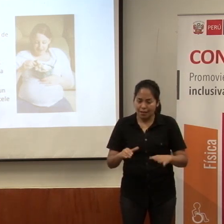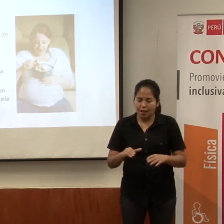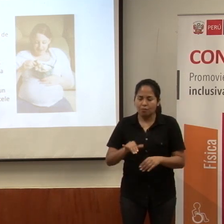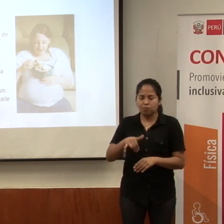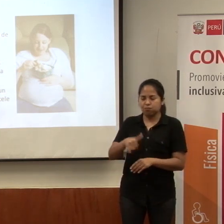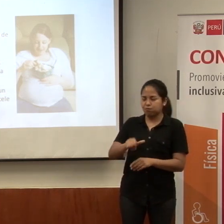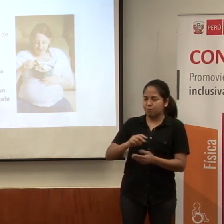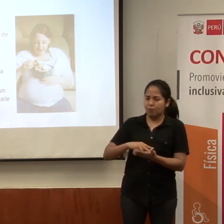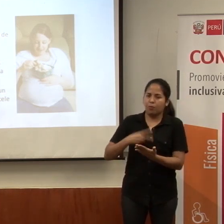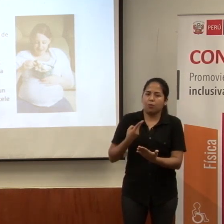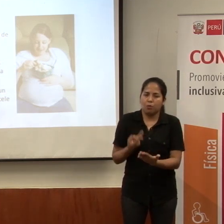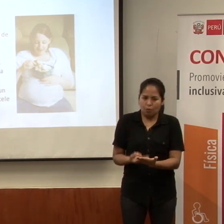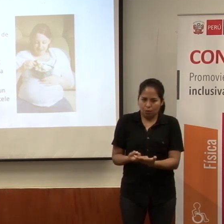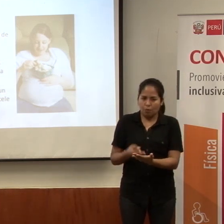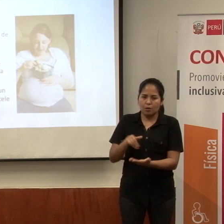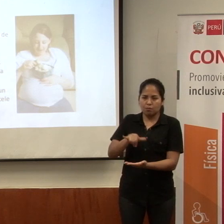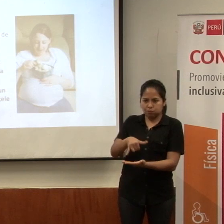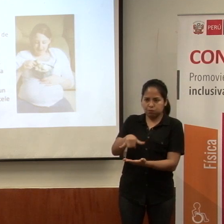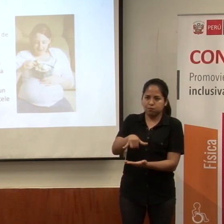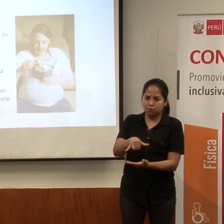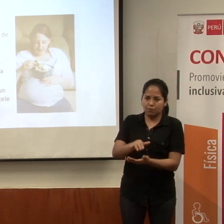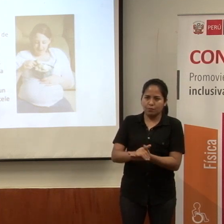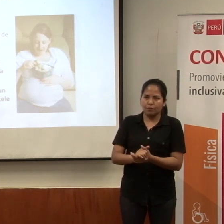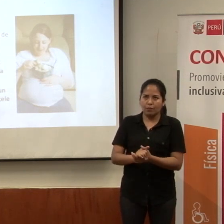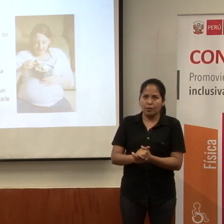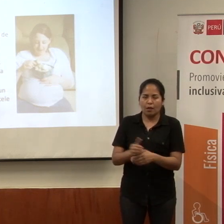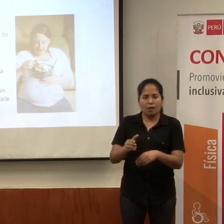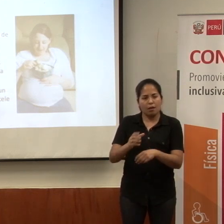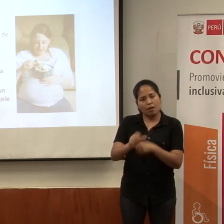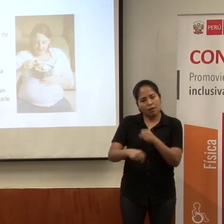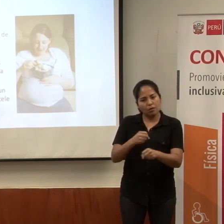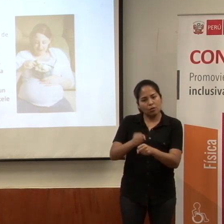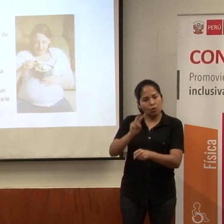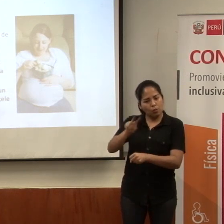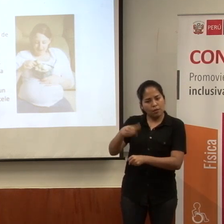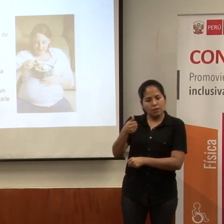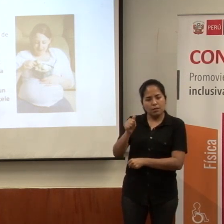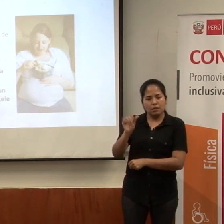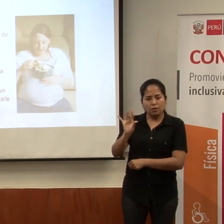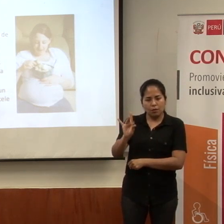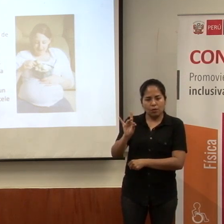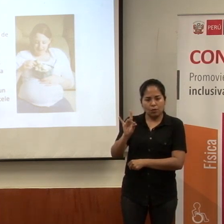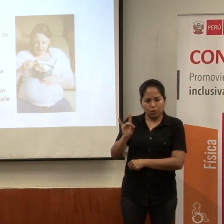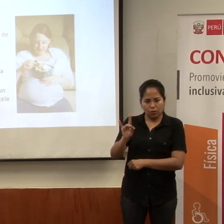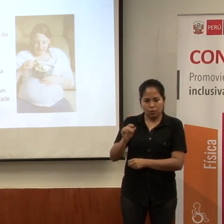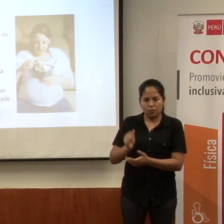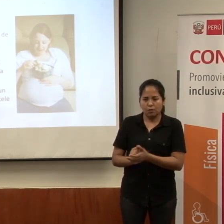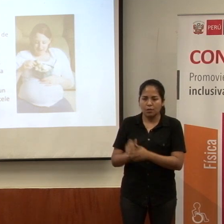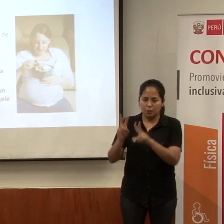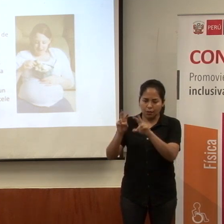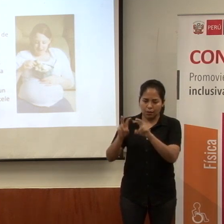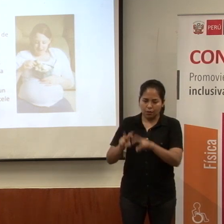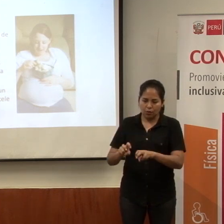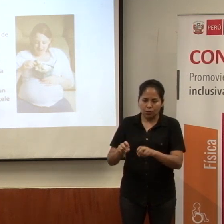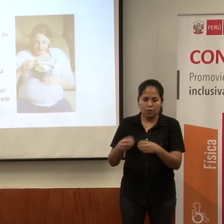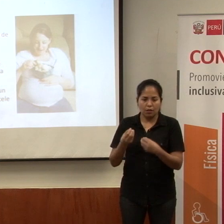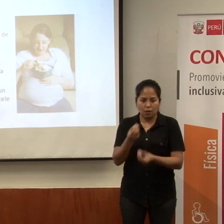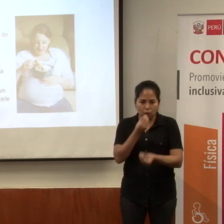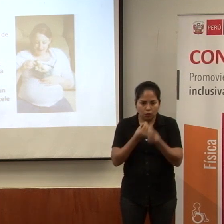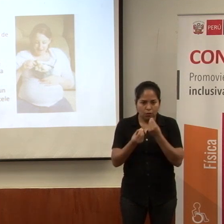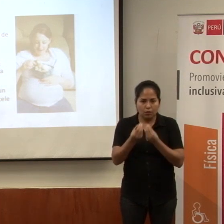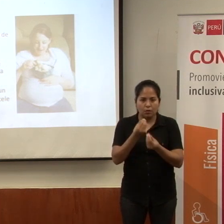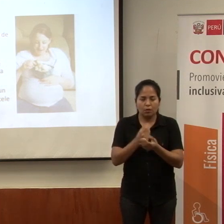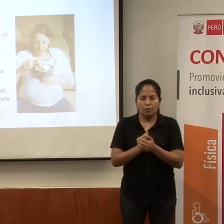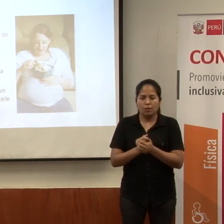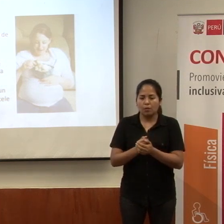obesidad, el último dato del 2018 del Centro Nacional de Alimentación y Nutrición dice que entre los